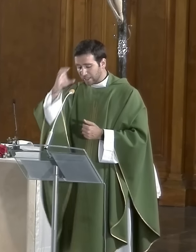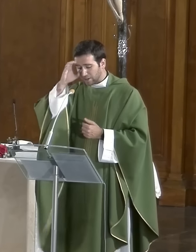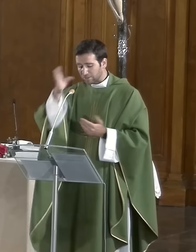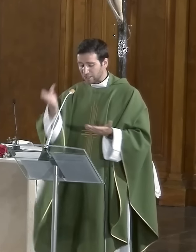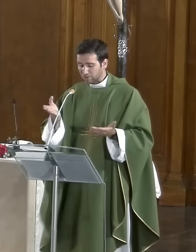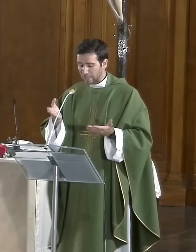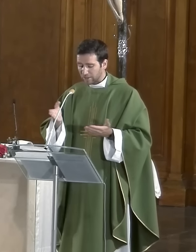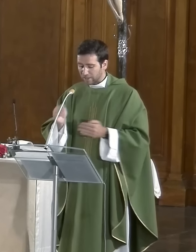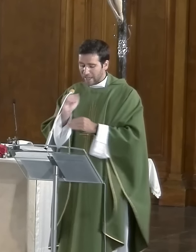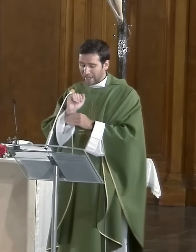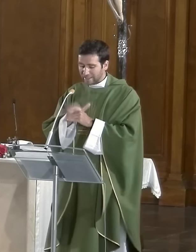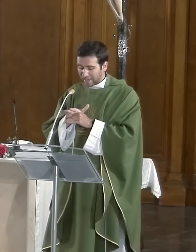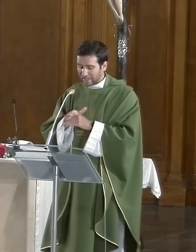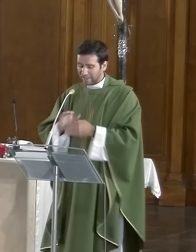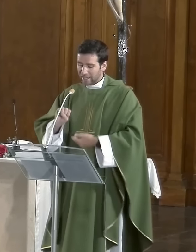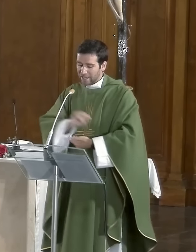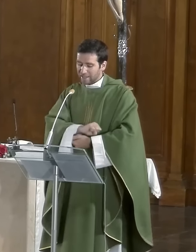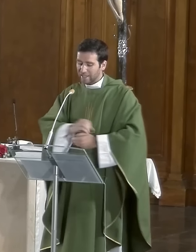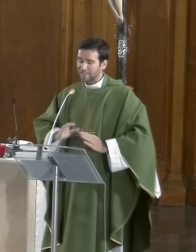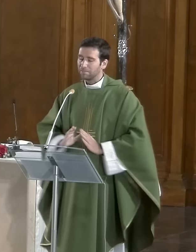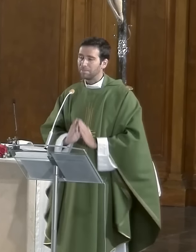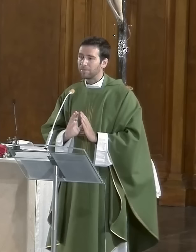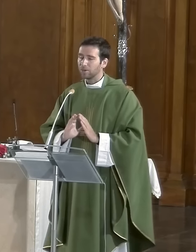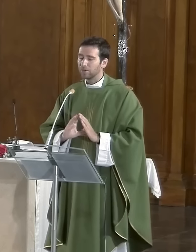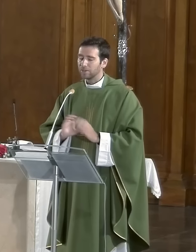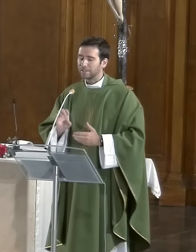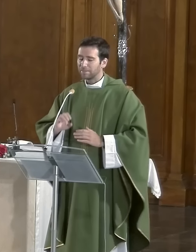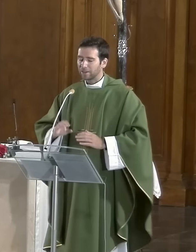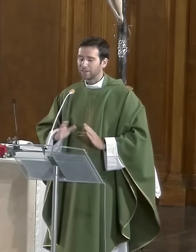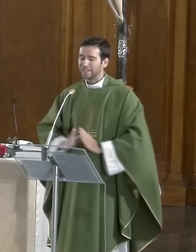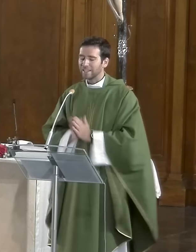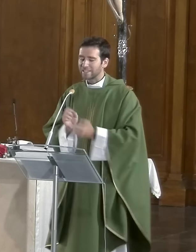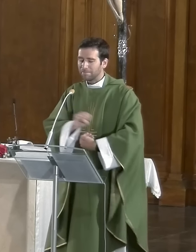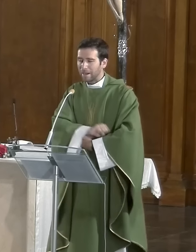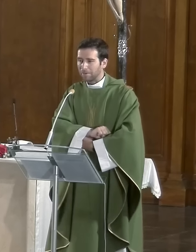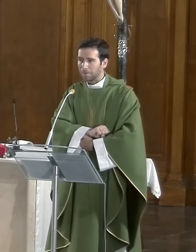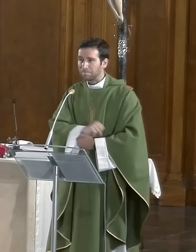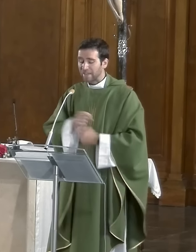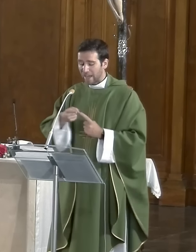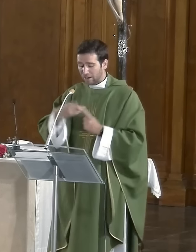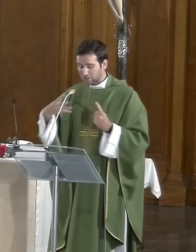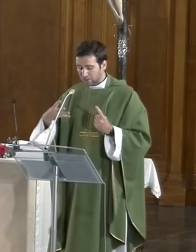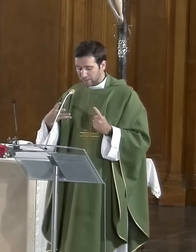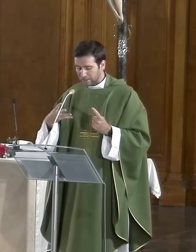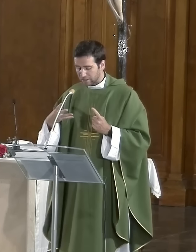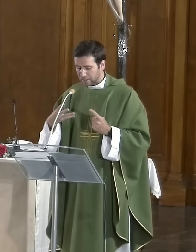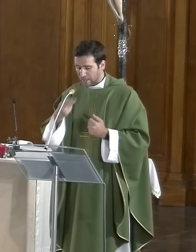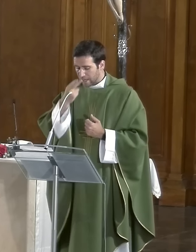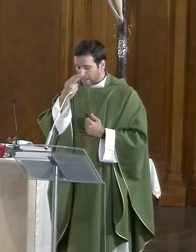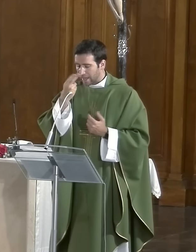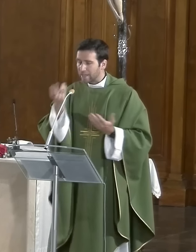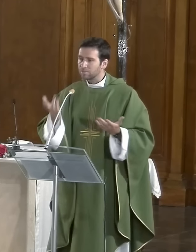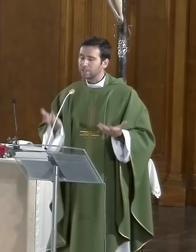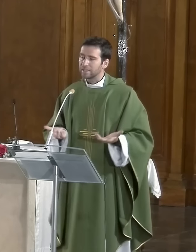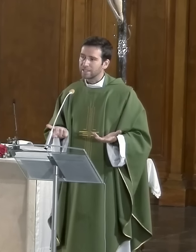hemos escuchado, esta carta de San Pablo a los corintios es muy